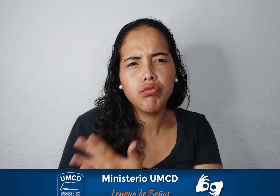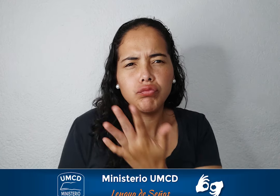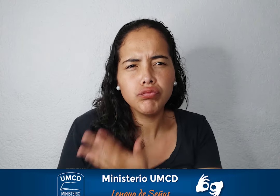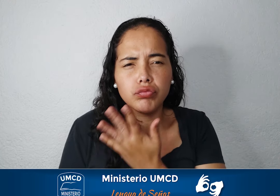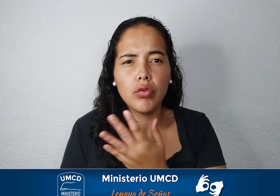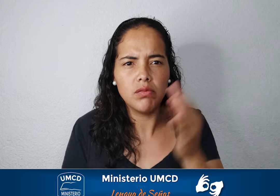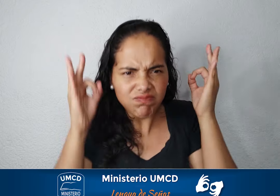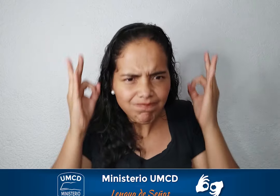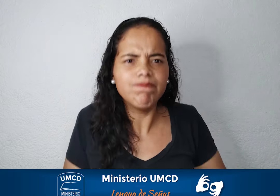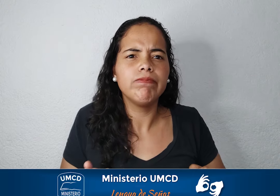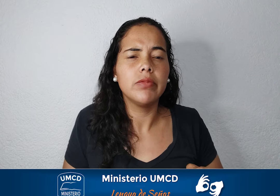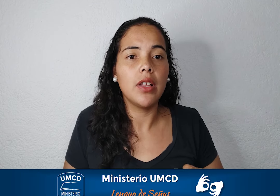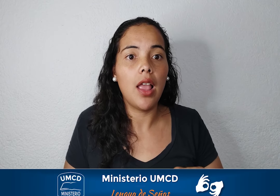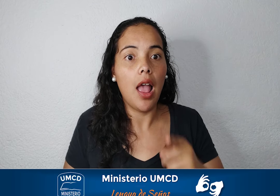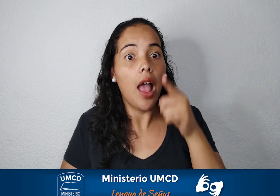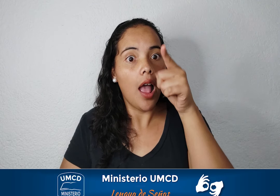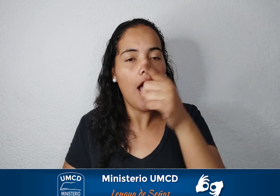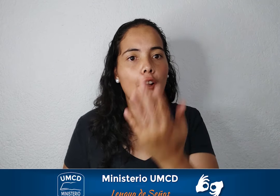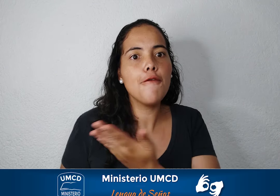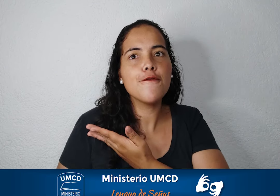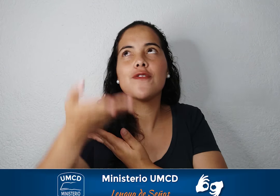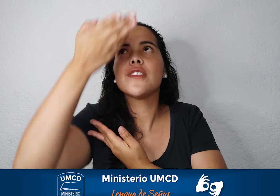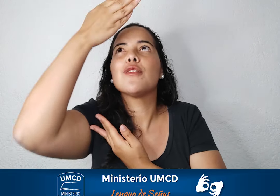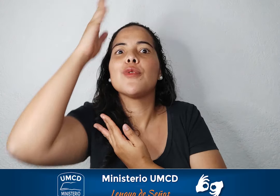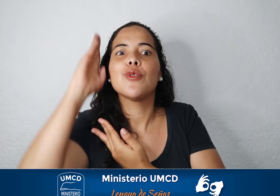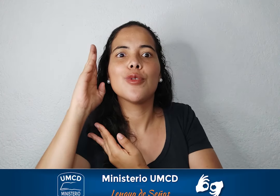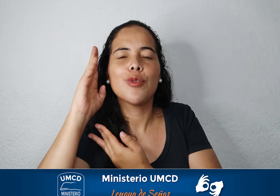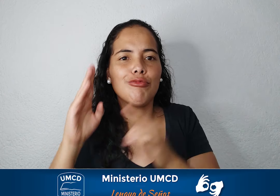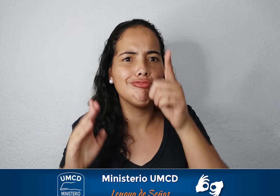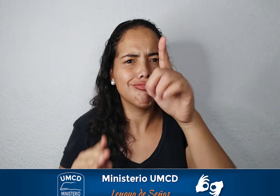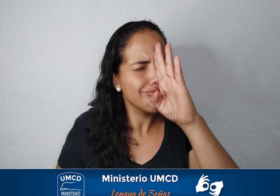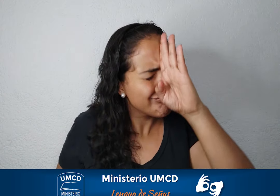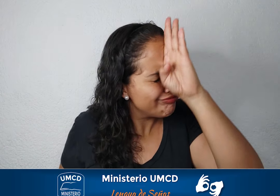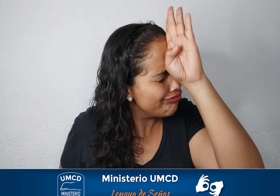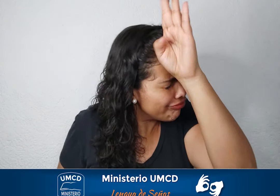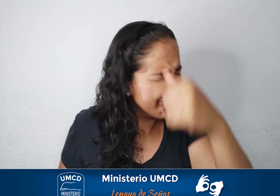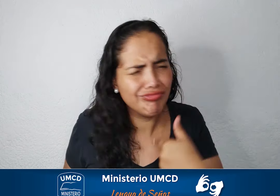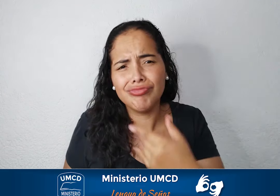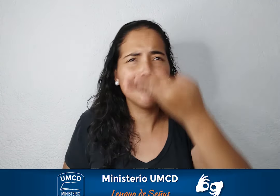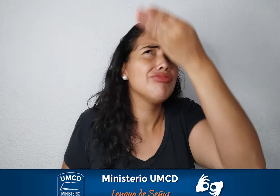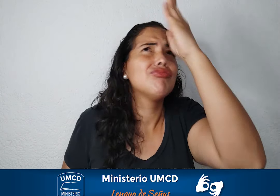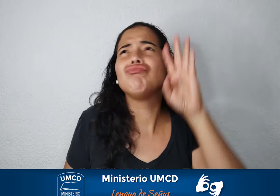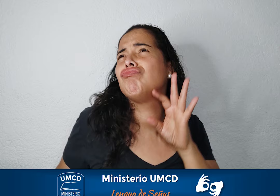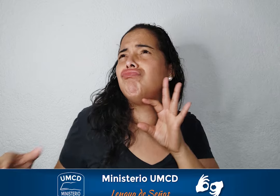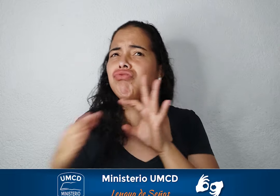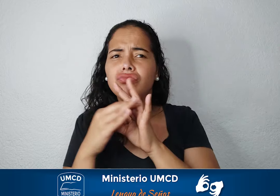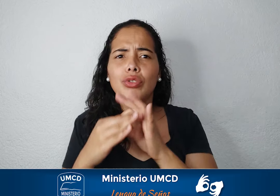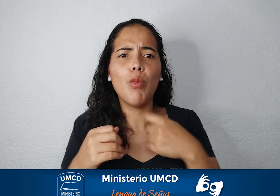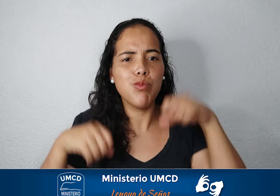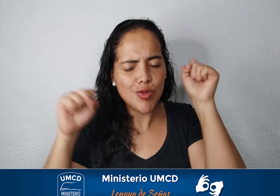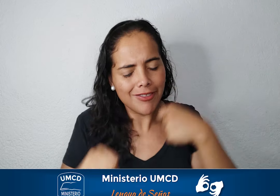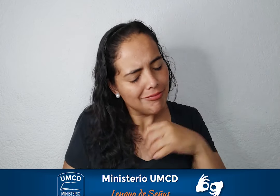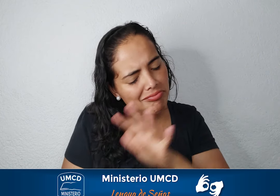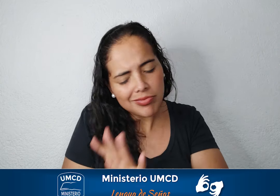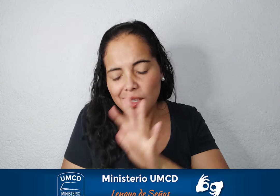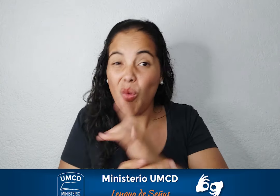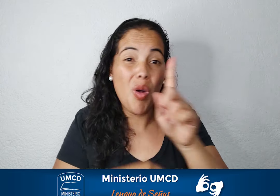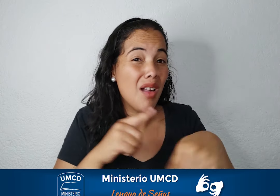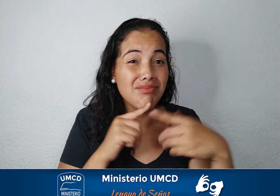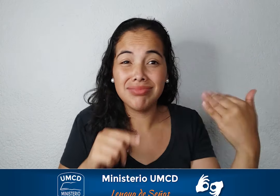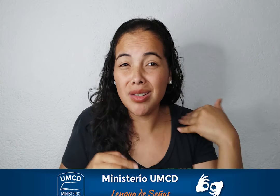conocimiento transformado en esa persuasión tan intensa que puede tranquilizar su